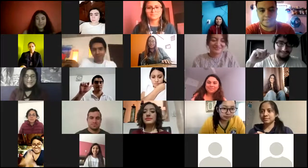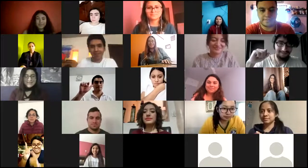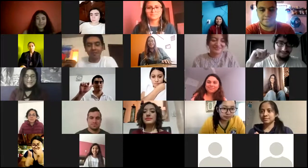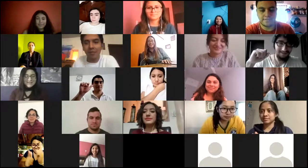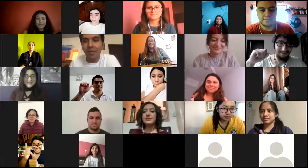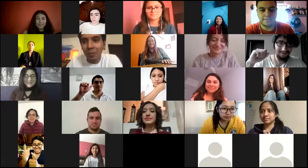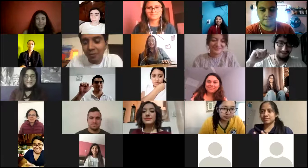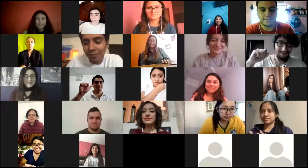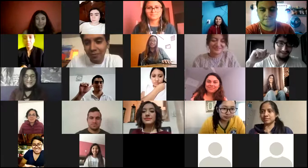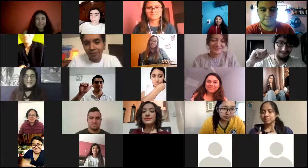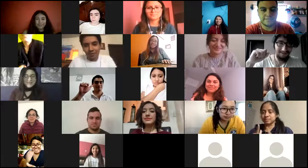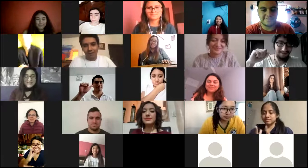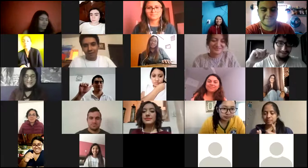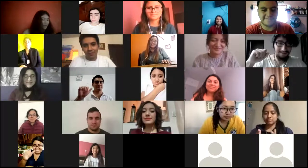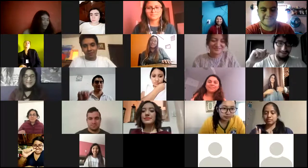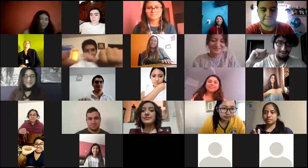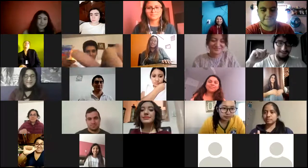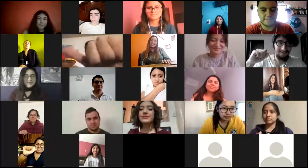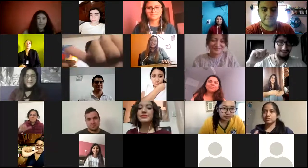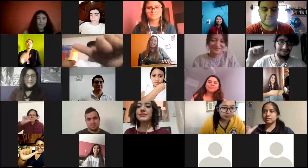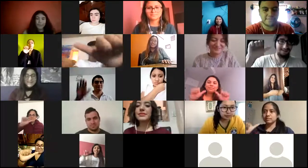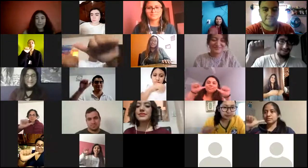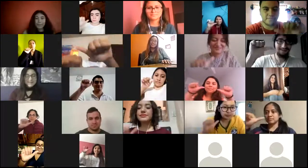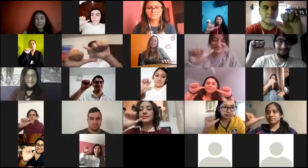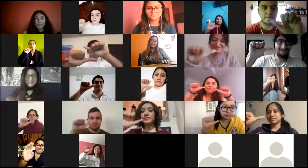Vamos a ir más despacio, dice. Ok.